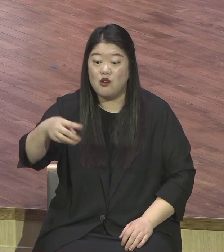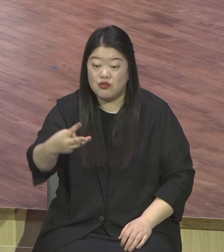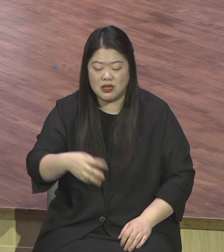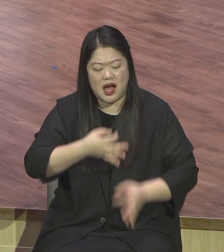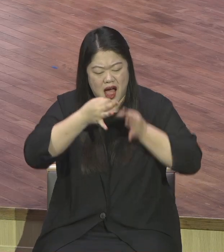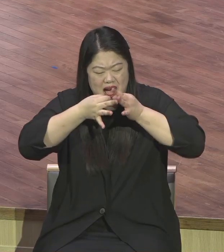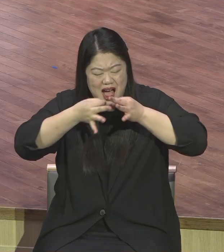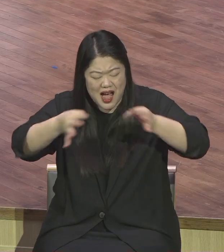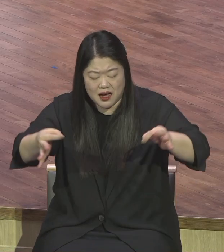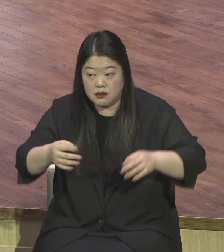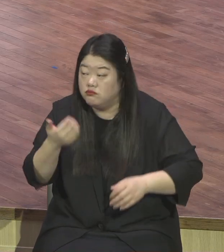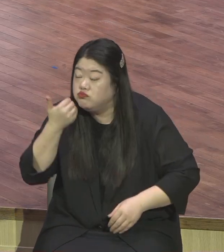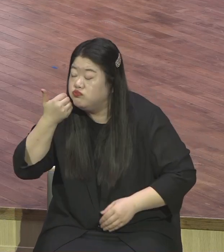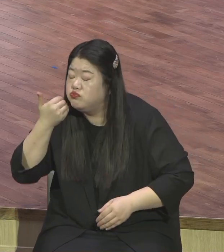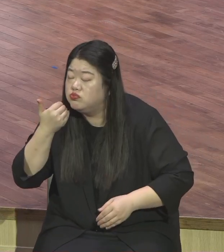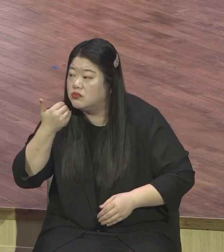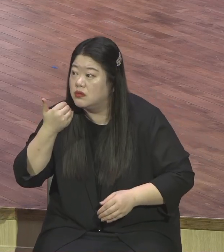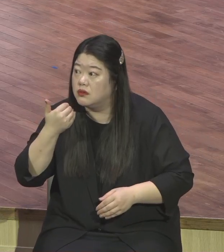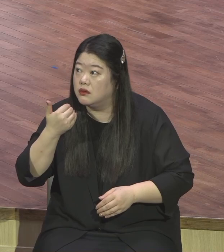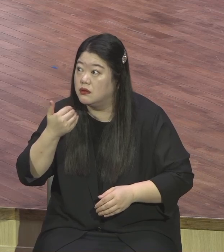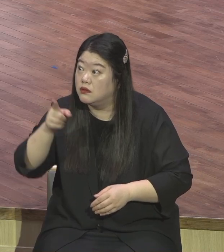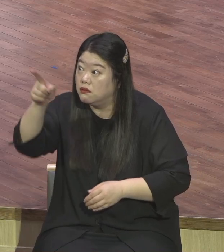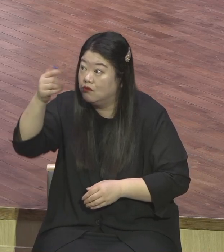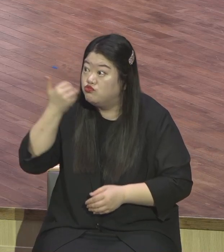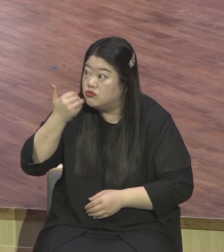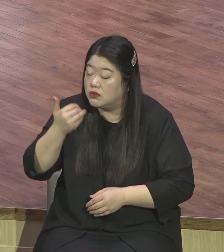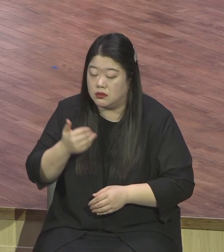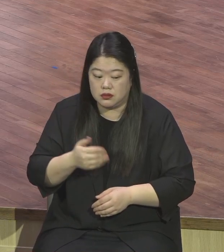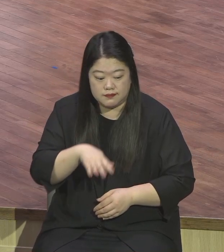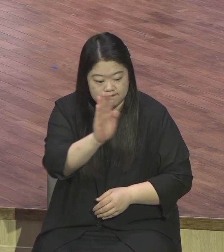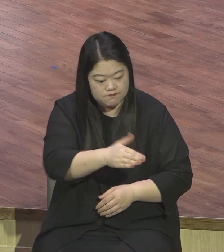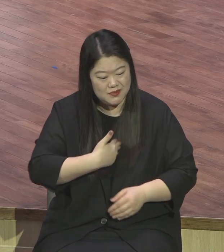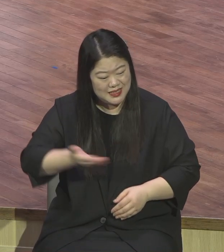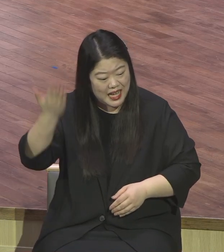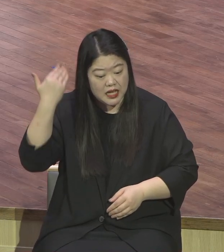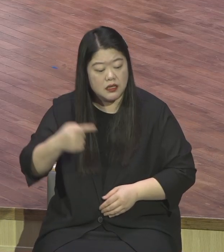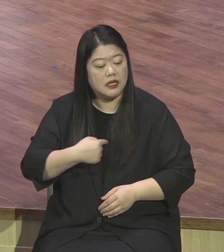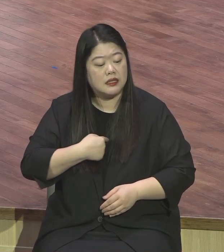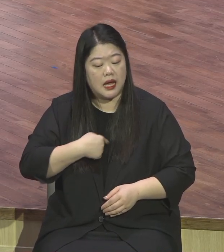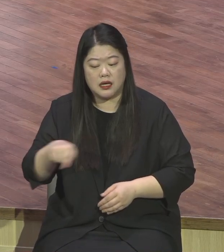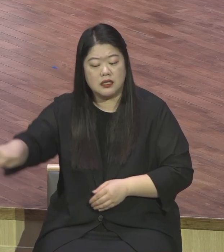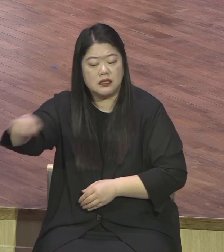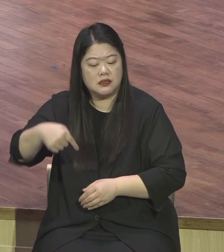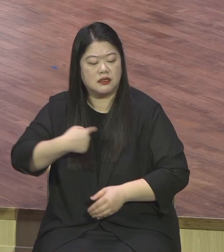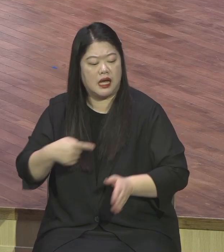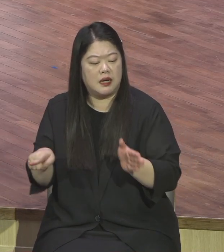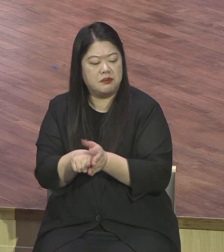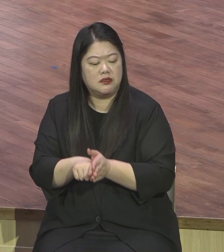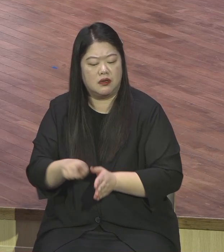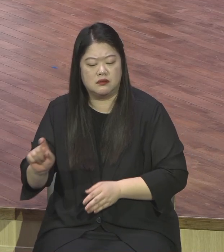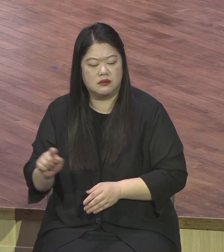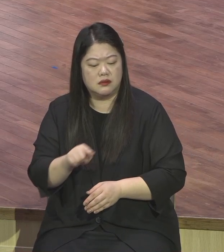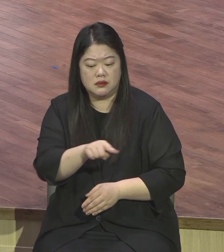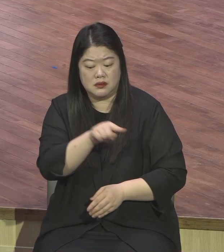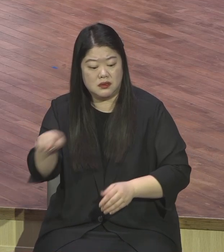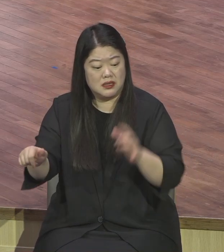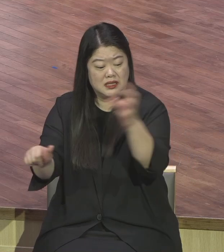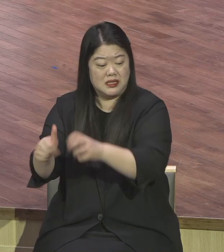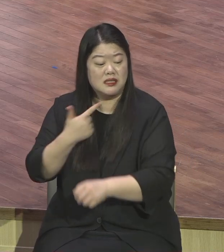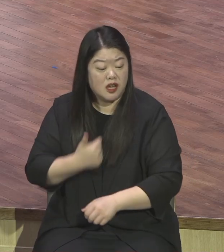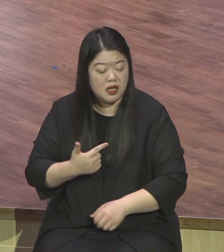인류를 구원하러 오신 그리스도 메시아라는 사실을 다메섹 길거리에서 그가 체험한 이후